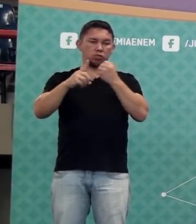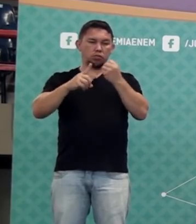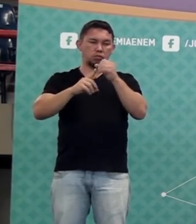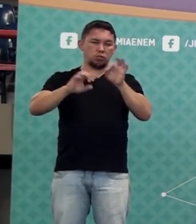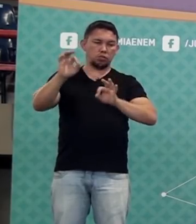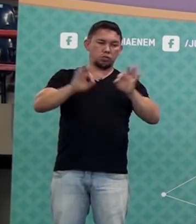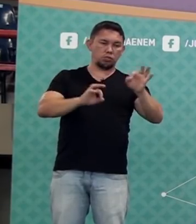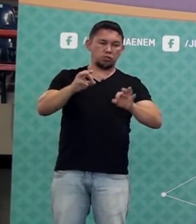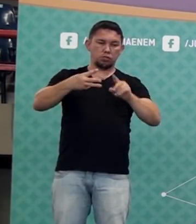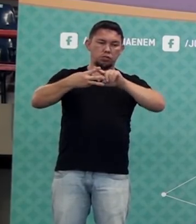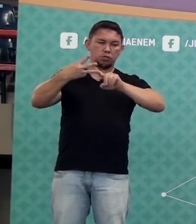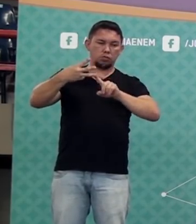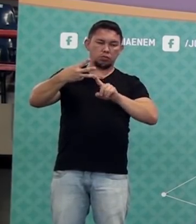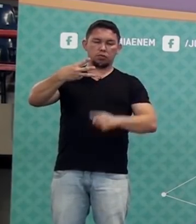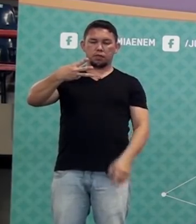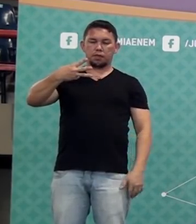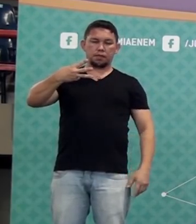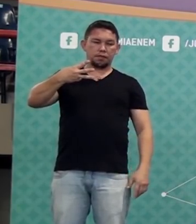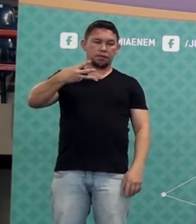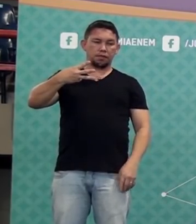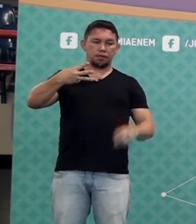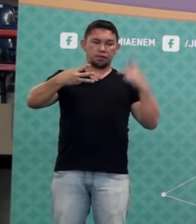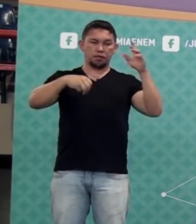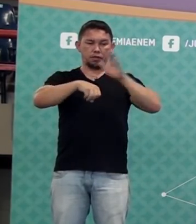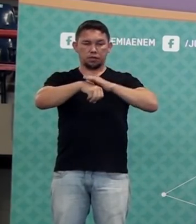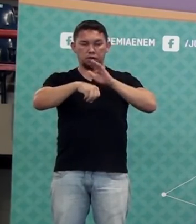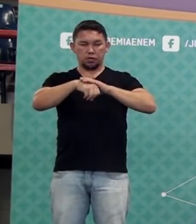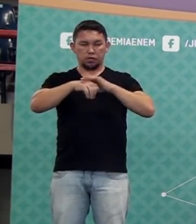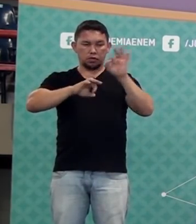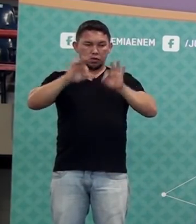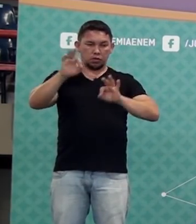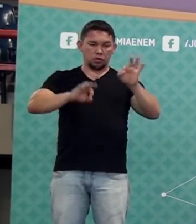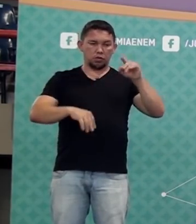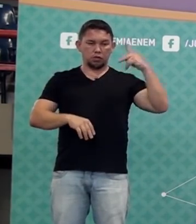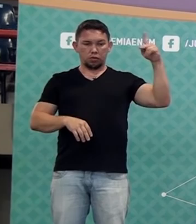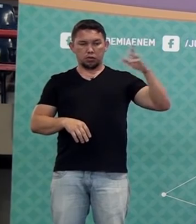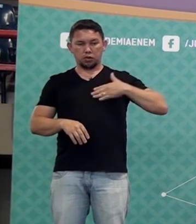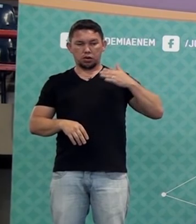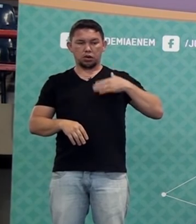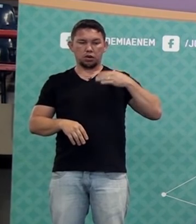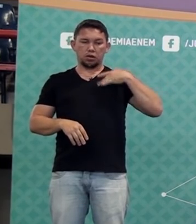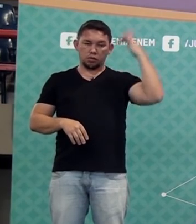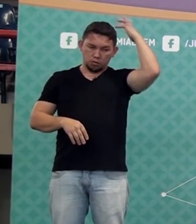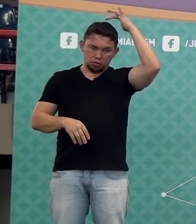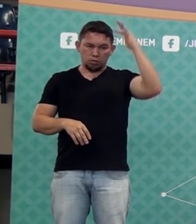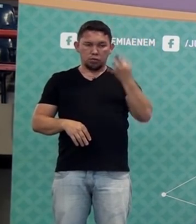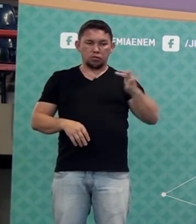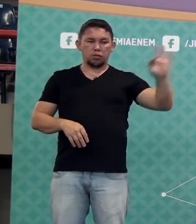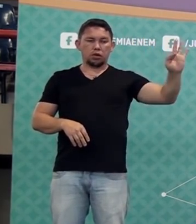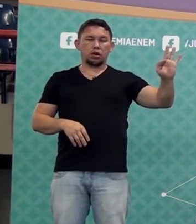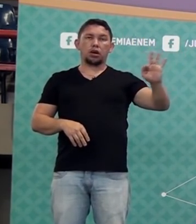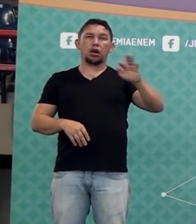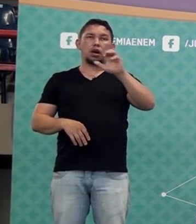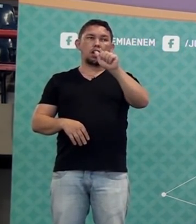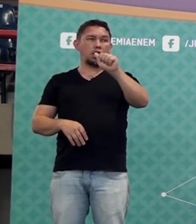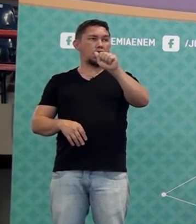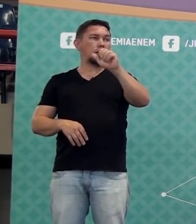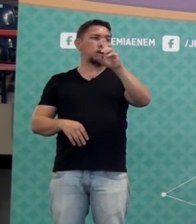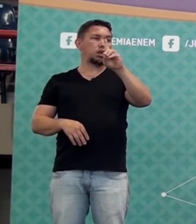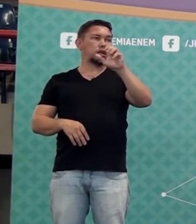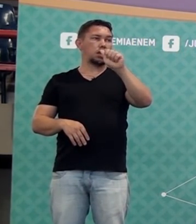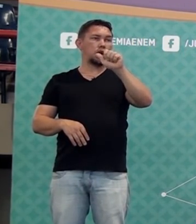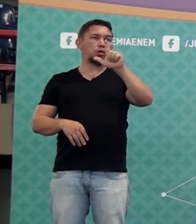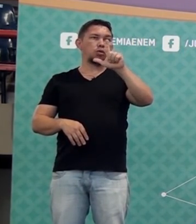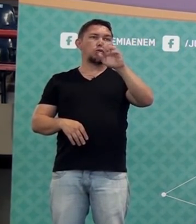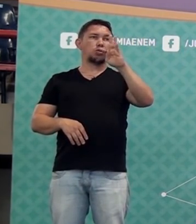sociedade tripartite são, segundo a forma clássica do bispo francês Adalberto de Leon, do